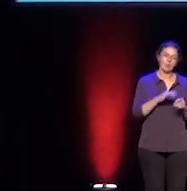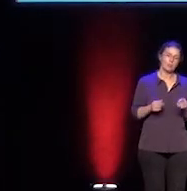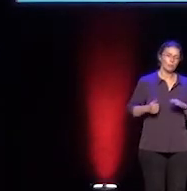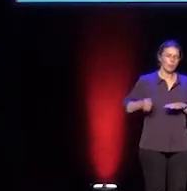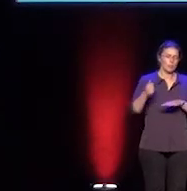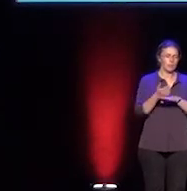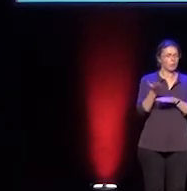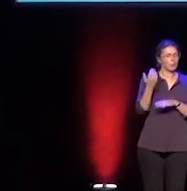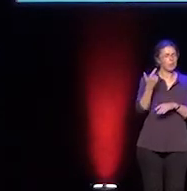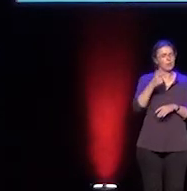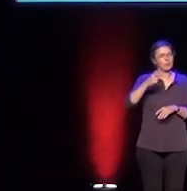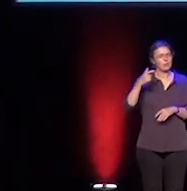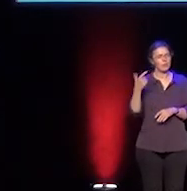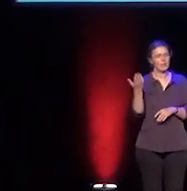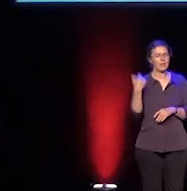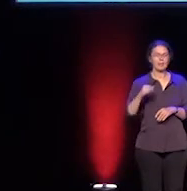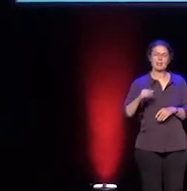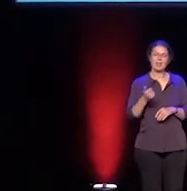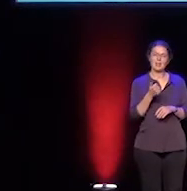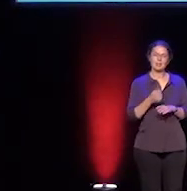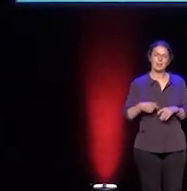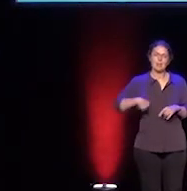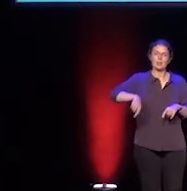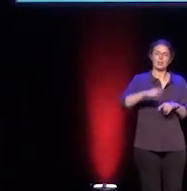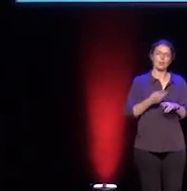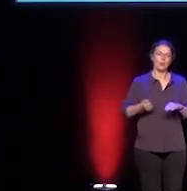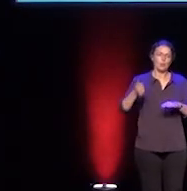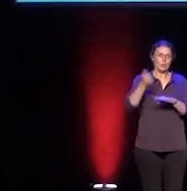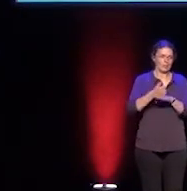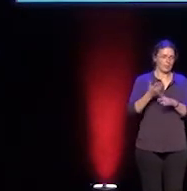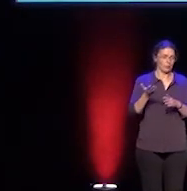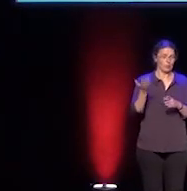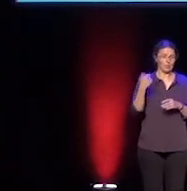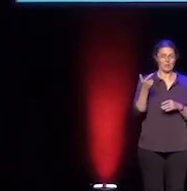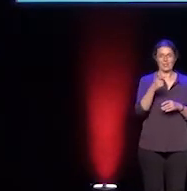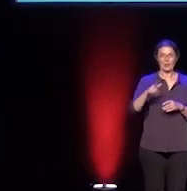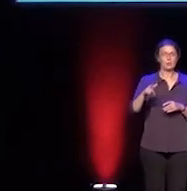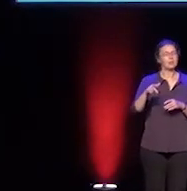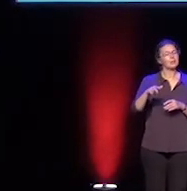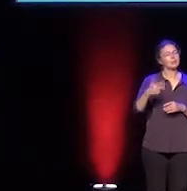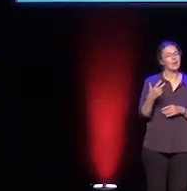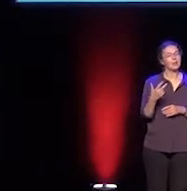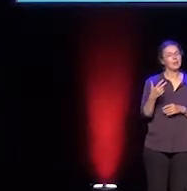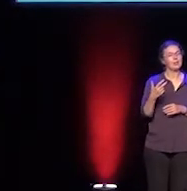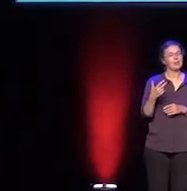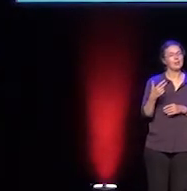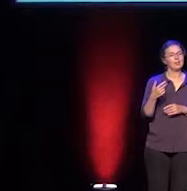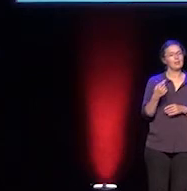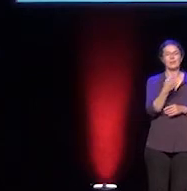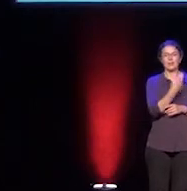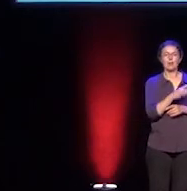seit 2002 als erster Bezirksvorsitzender. Und seit 2003 gehört Eduard